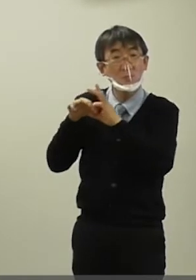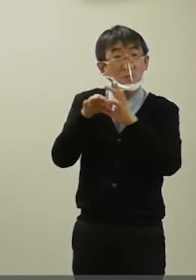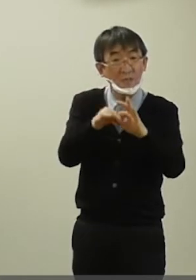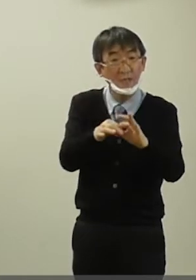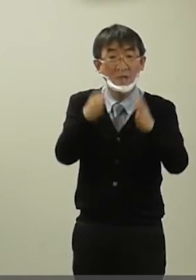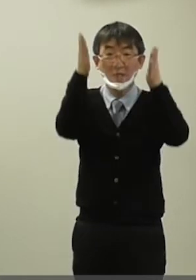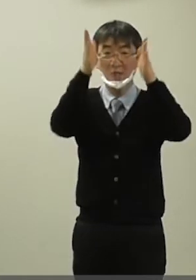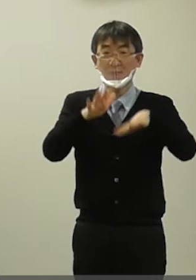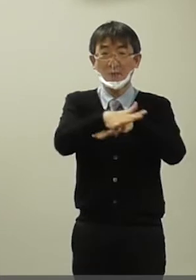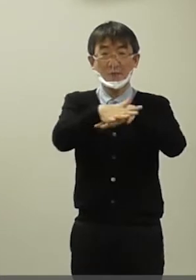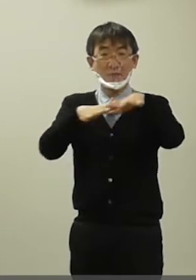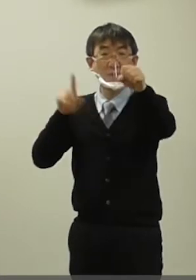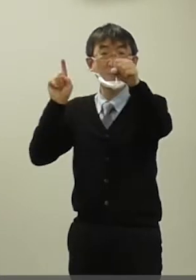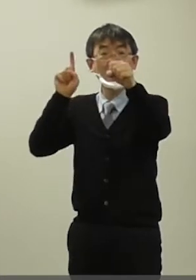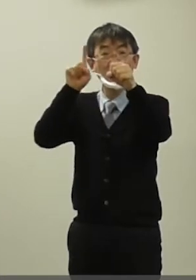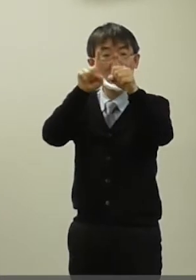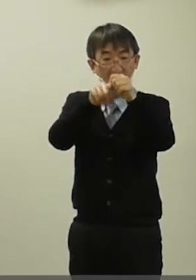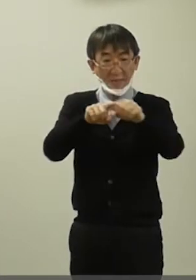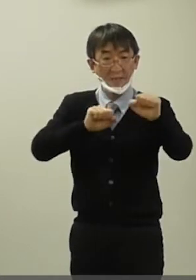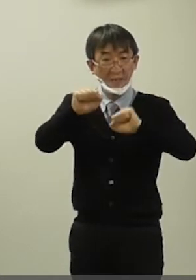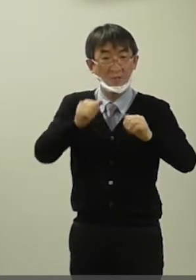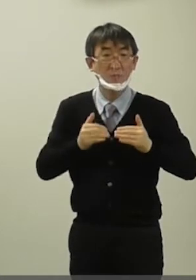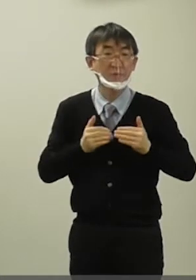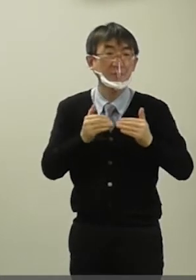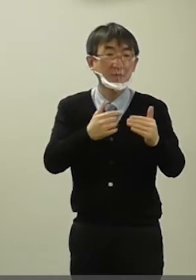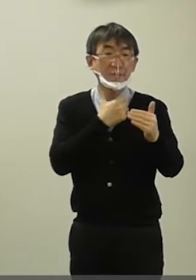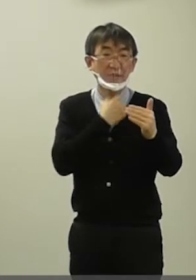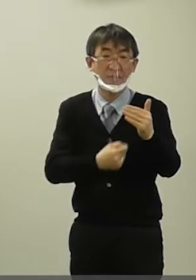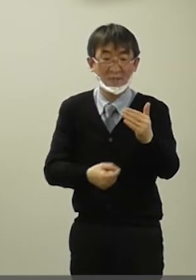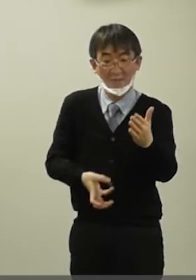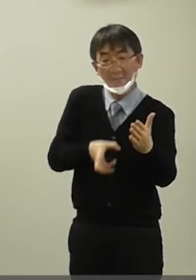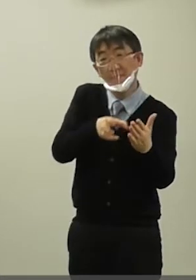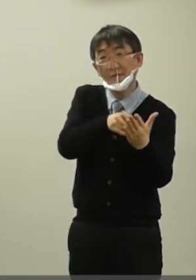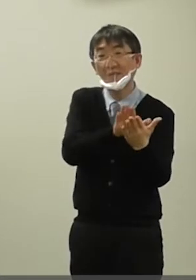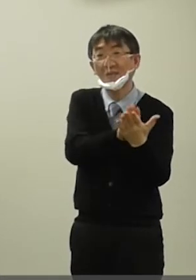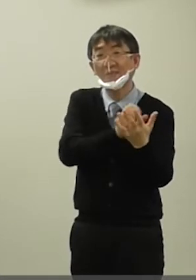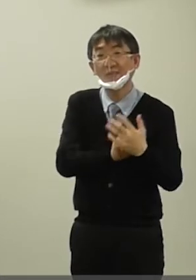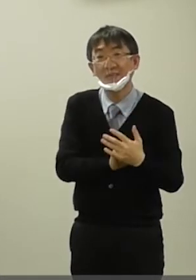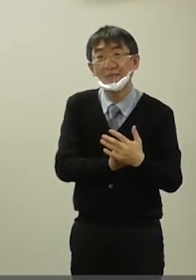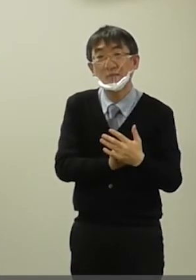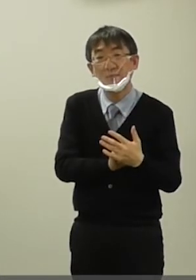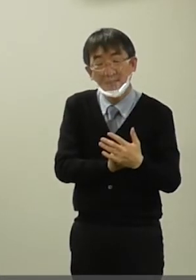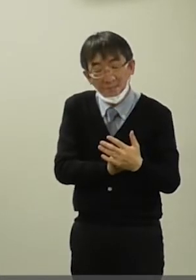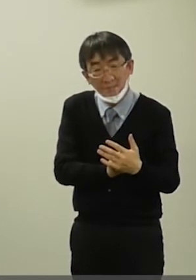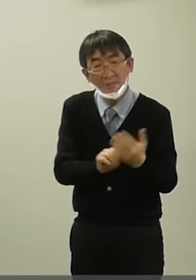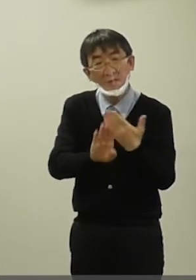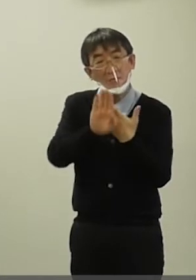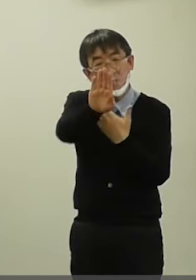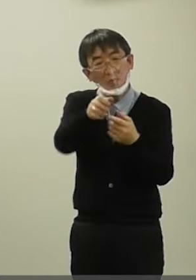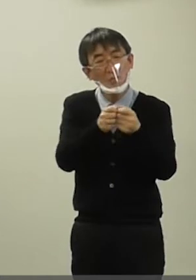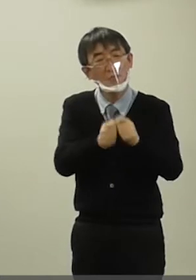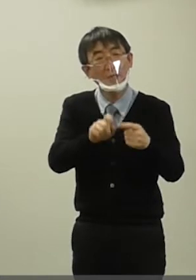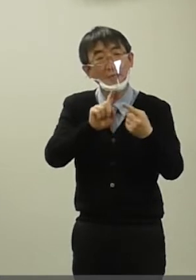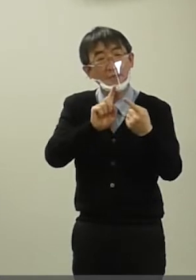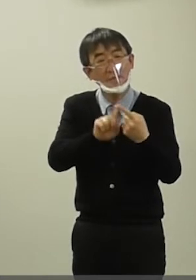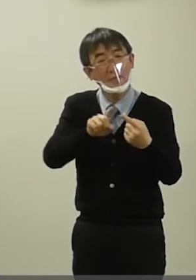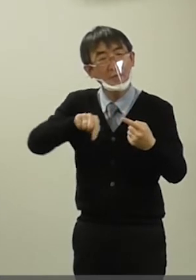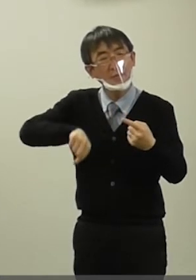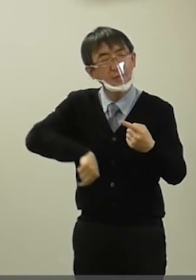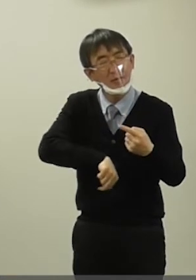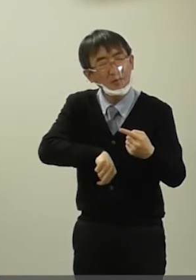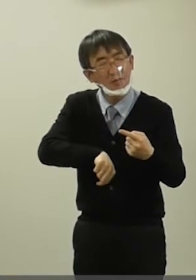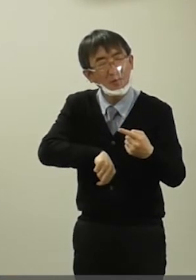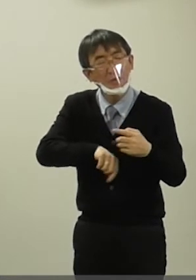でここにも彼がして語ったところございません保護についてはねええええsuper